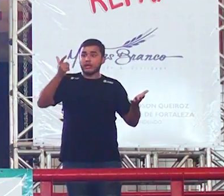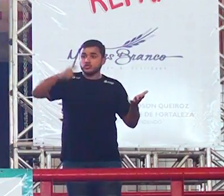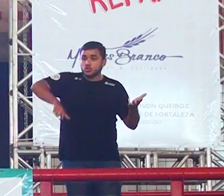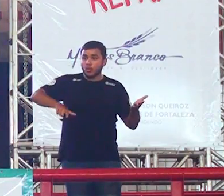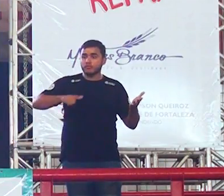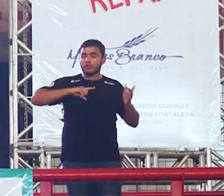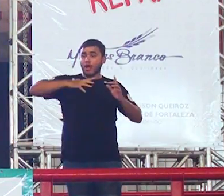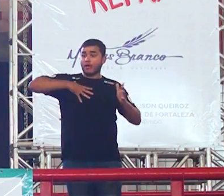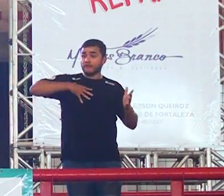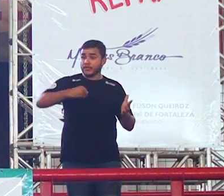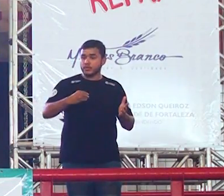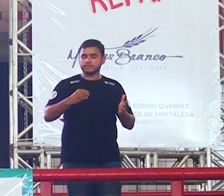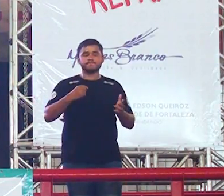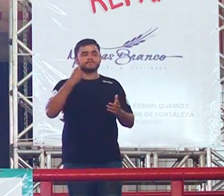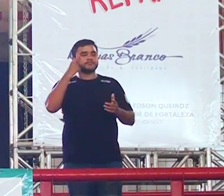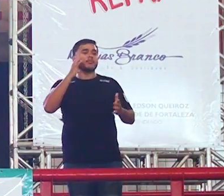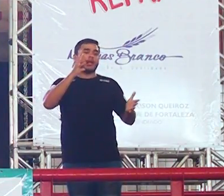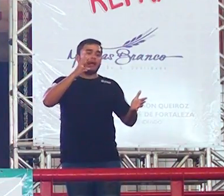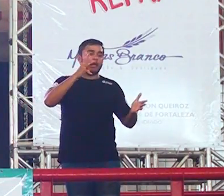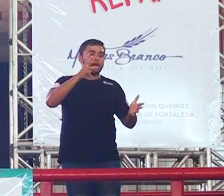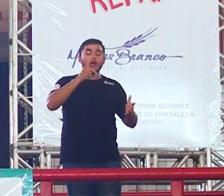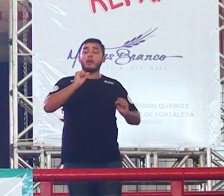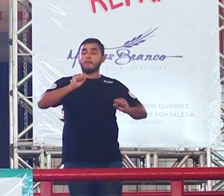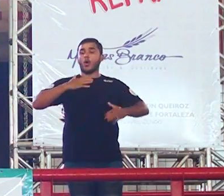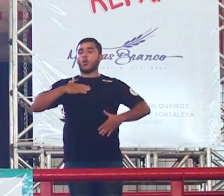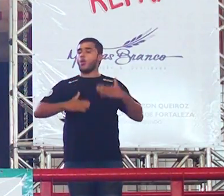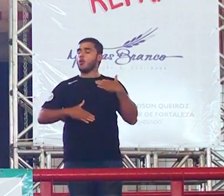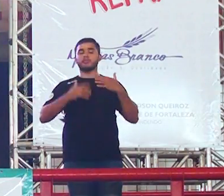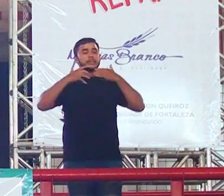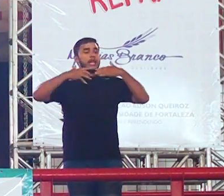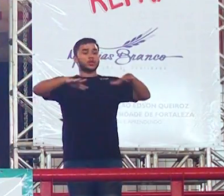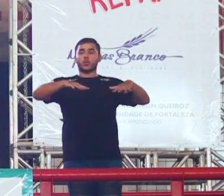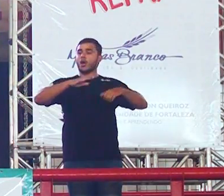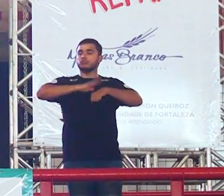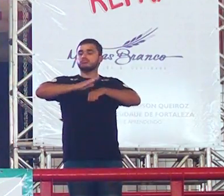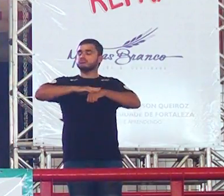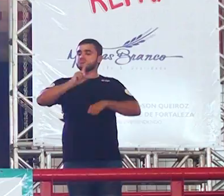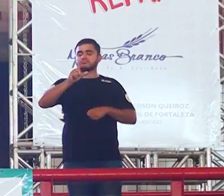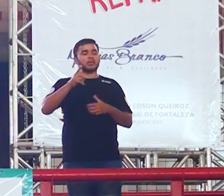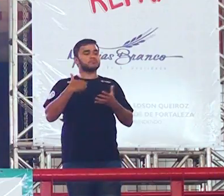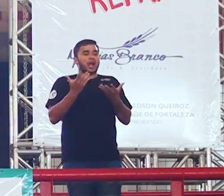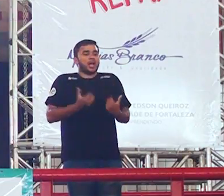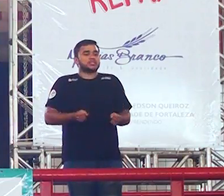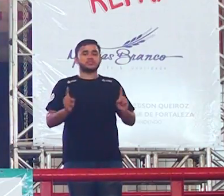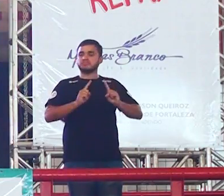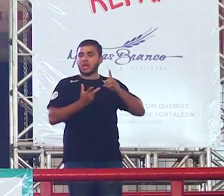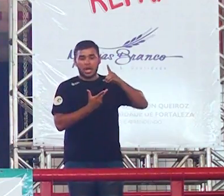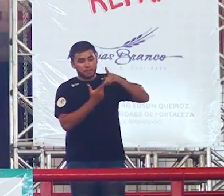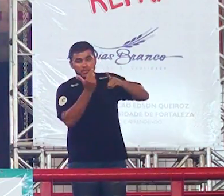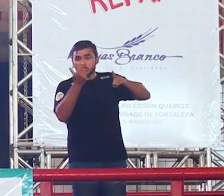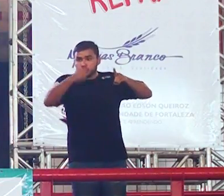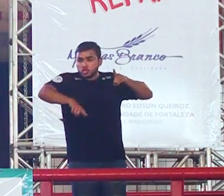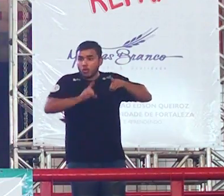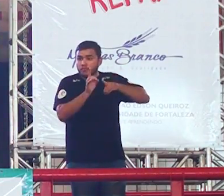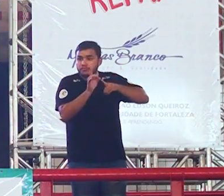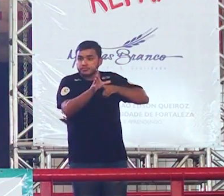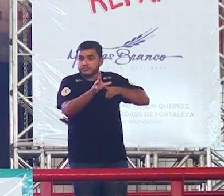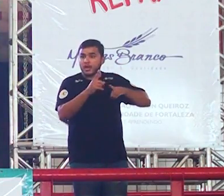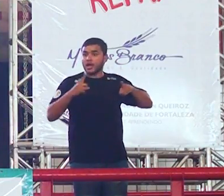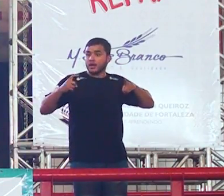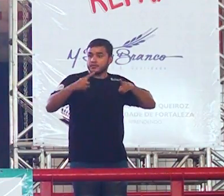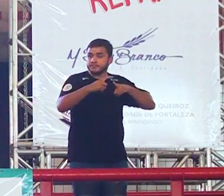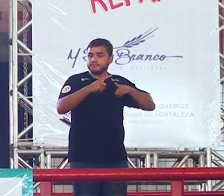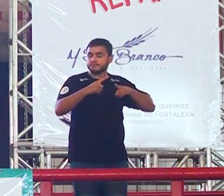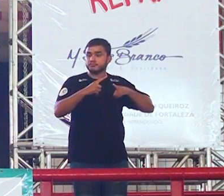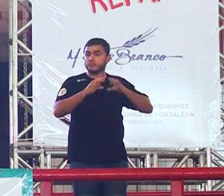anti-espermatozoides. E com isso vai acontecer o quê? Vai acontecer que quando ele lançar espermatozoides, mesmo que o ducto